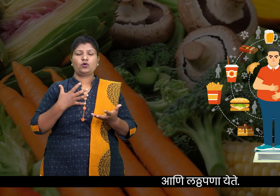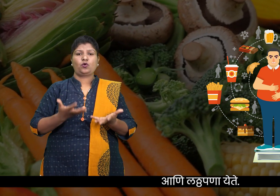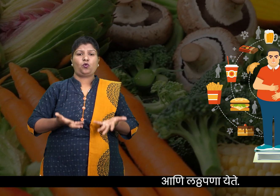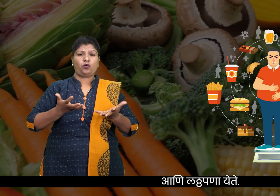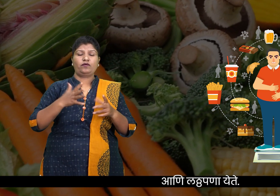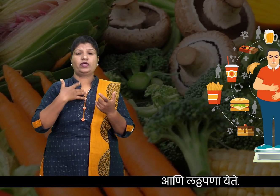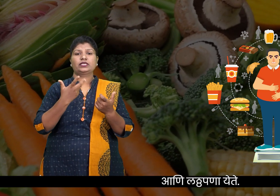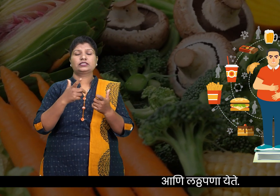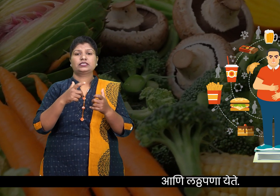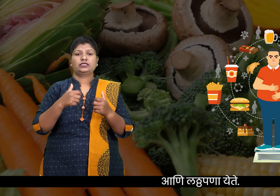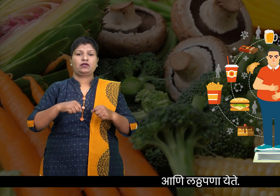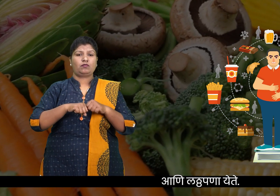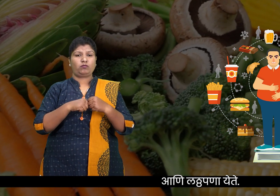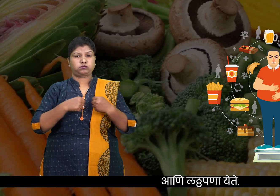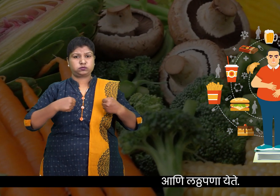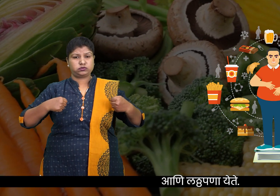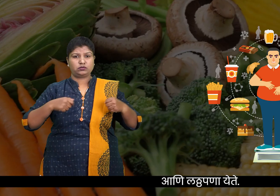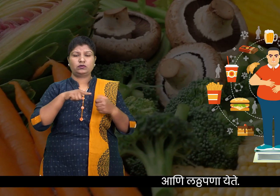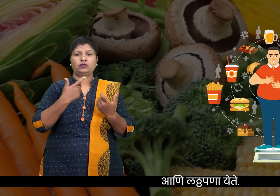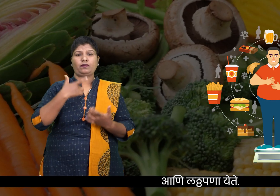आणि लठ्ठपणा येते.